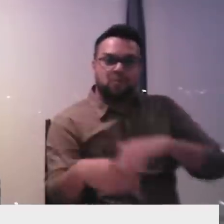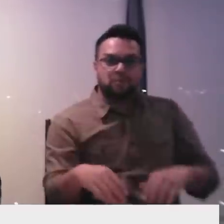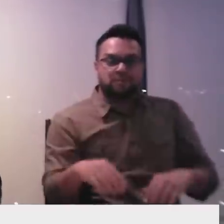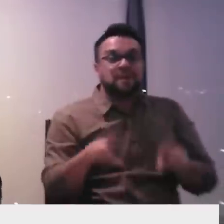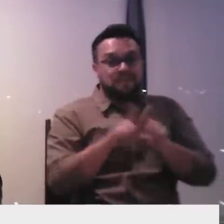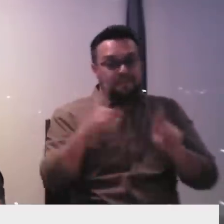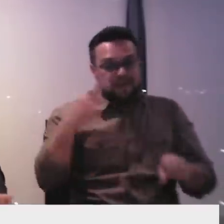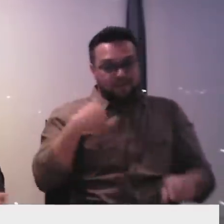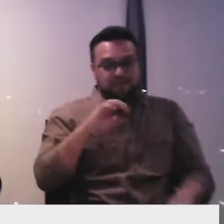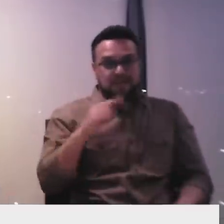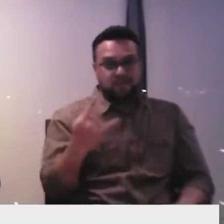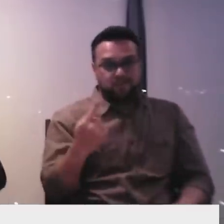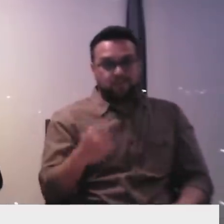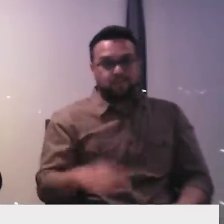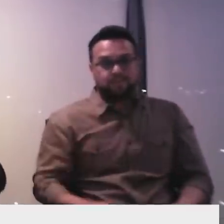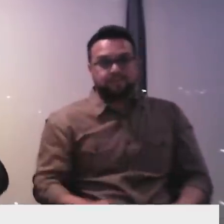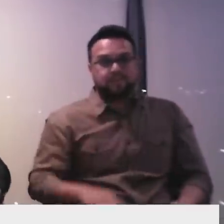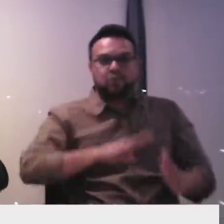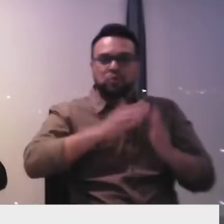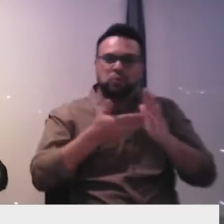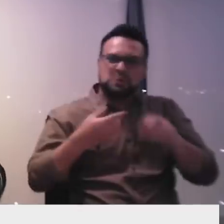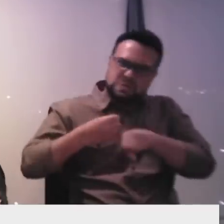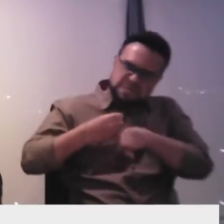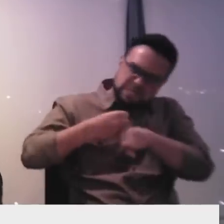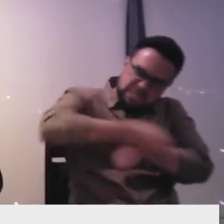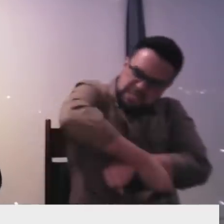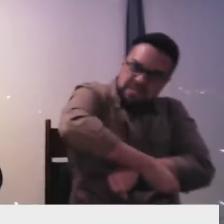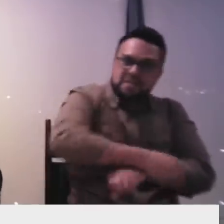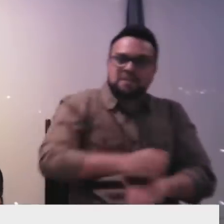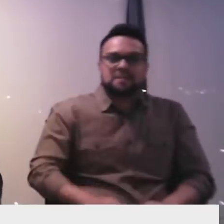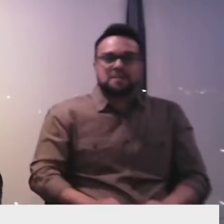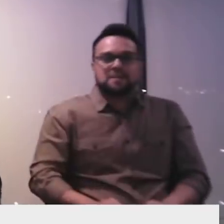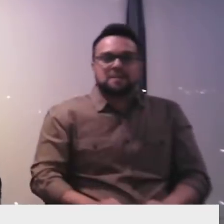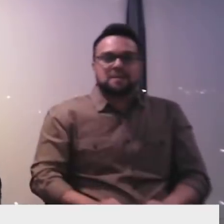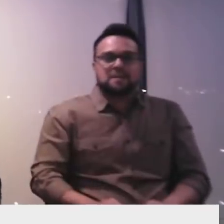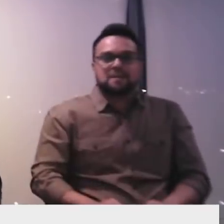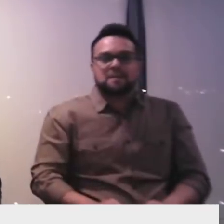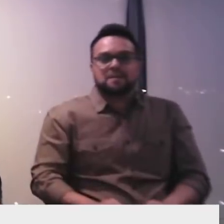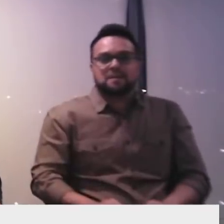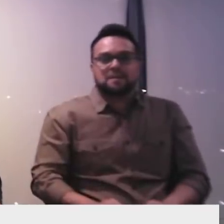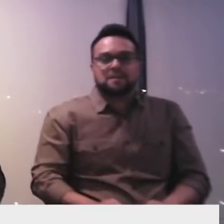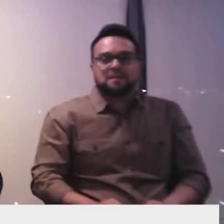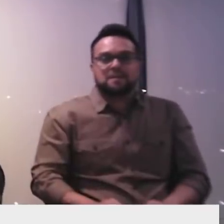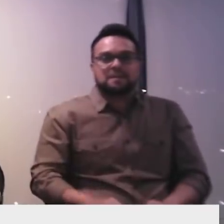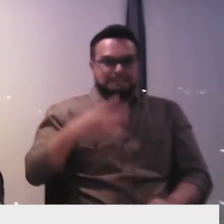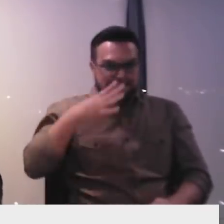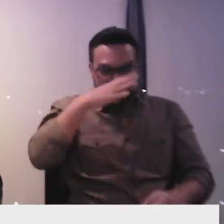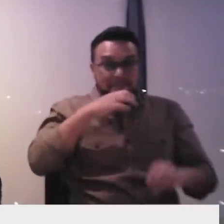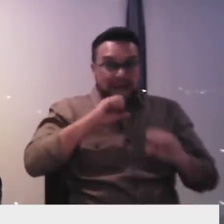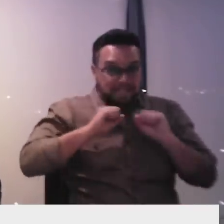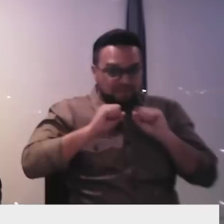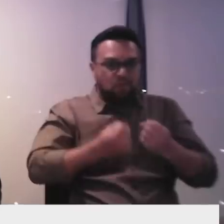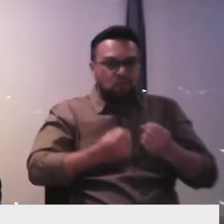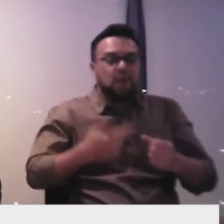também. E tudo que tinha relação, assim, exigia assim, uma perseverança,